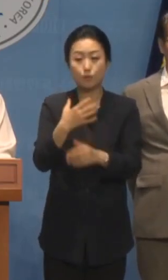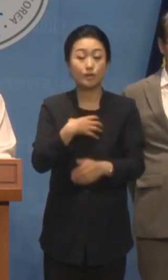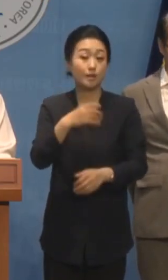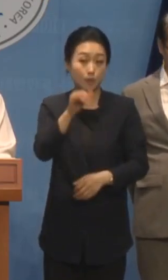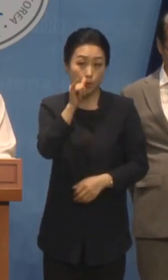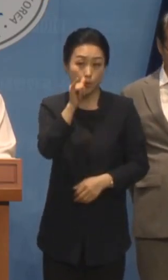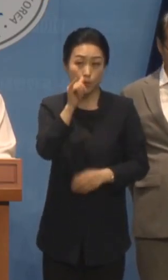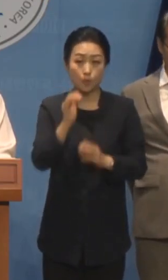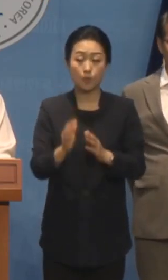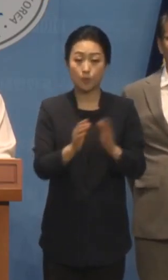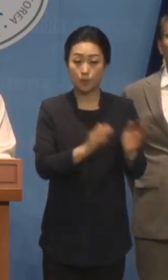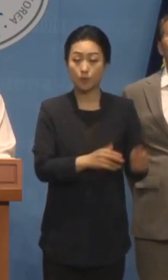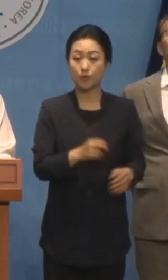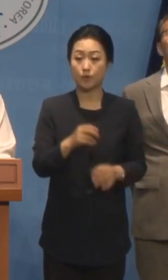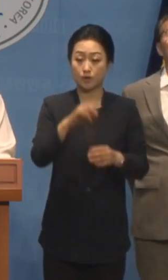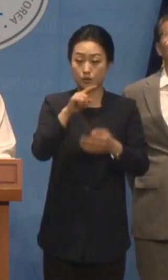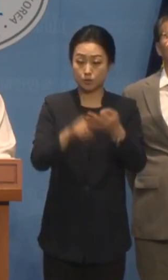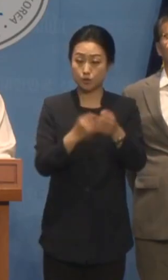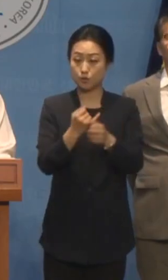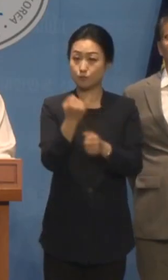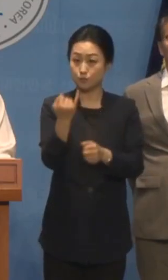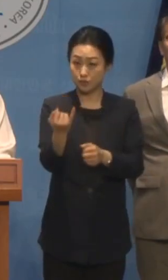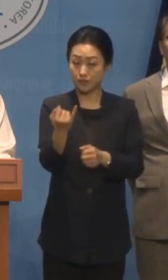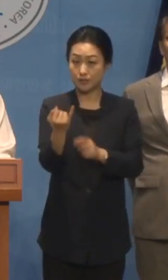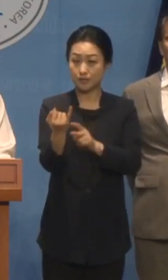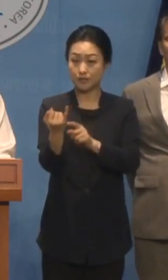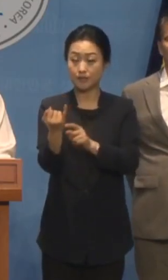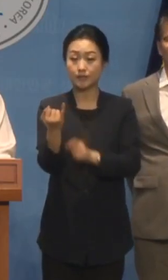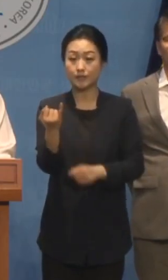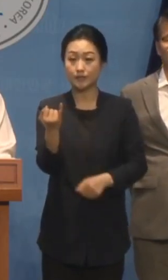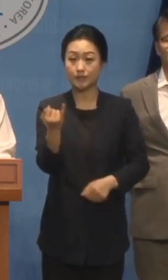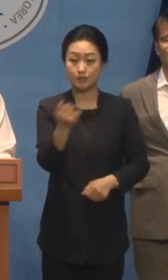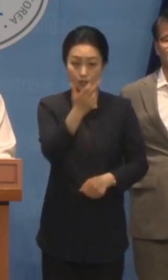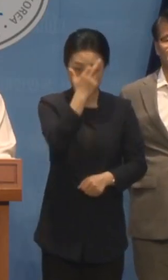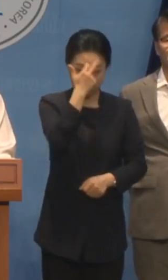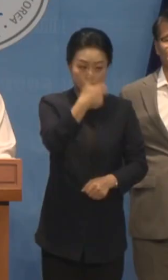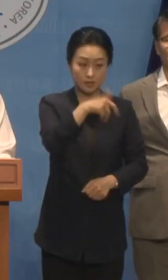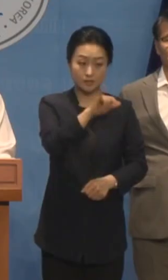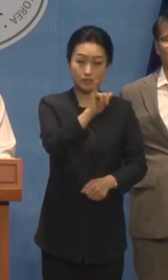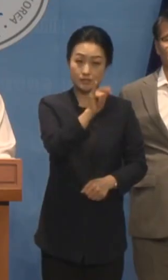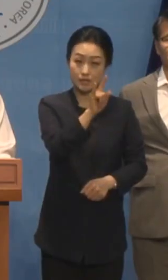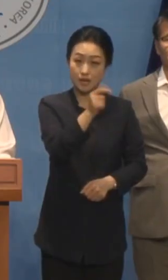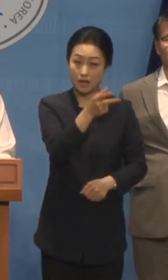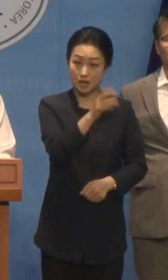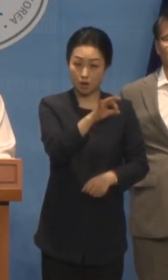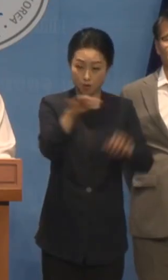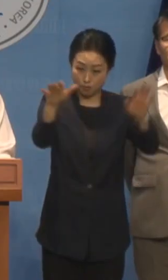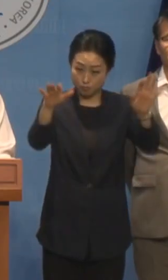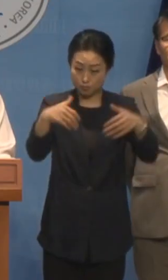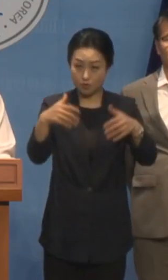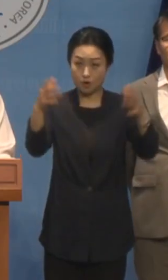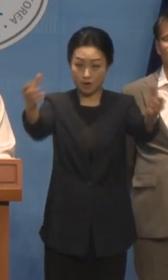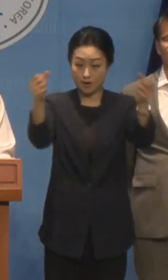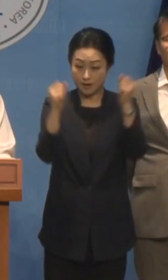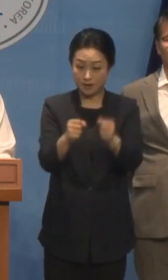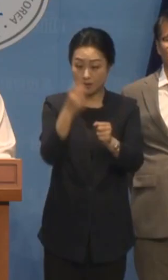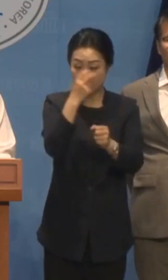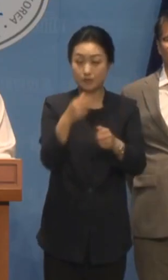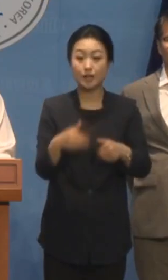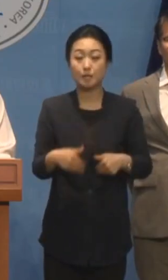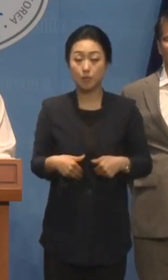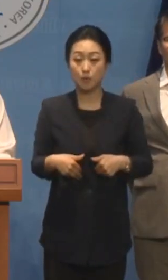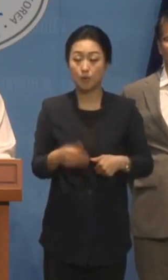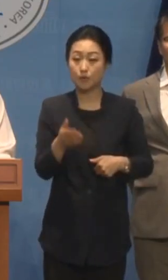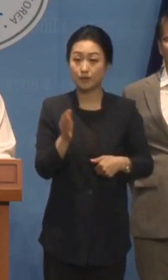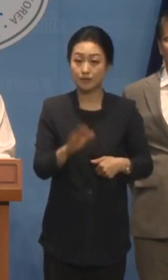지금 당사자 김건희, 최재형 피의자 두 사람을 불러다 신문을 하고 대질도 해야 맞는데 지금